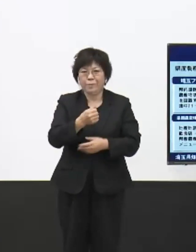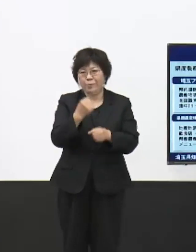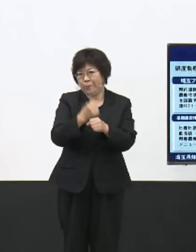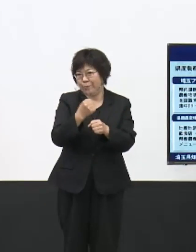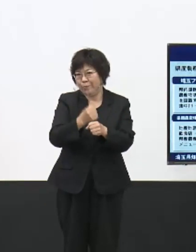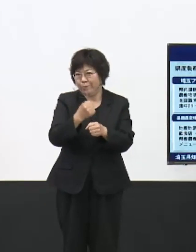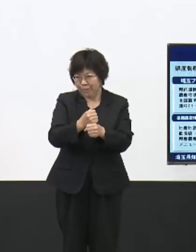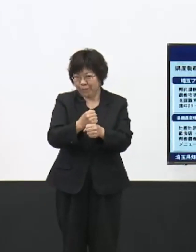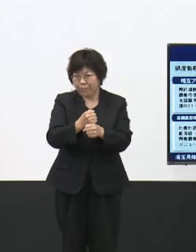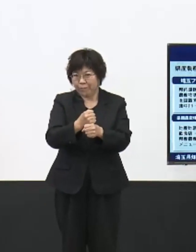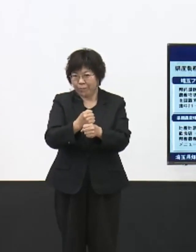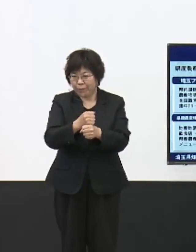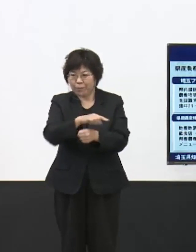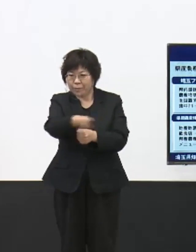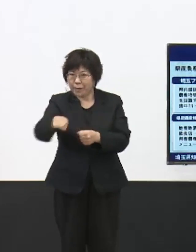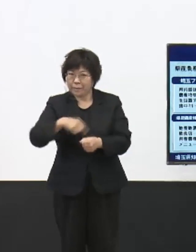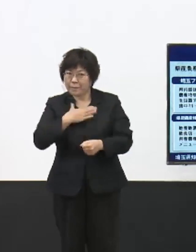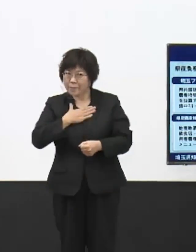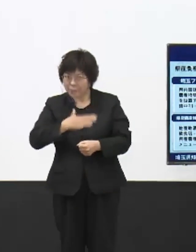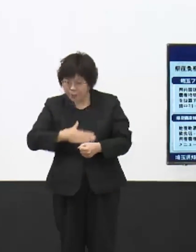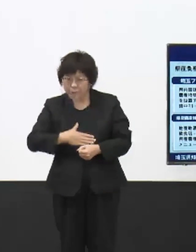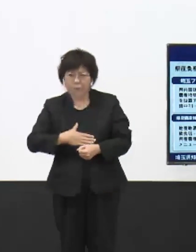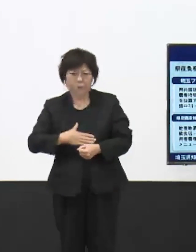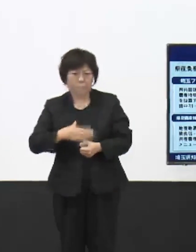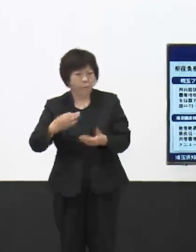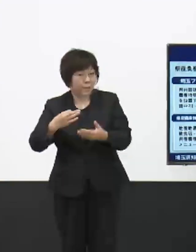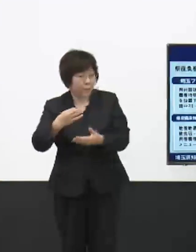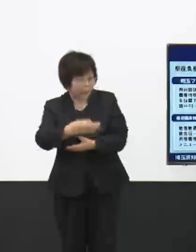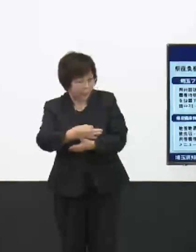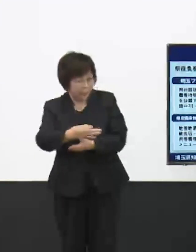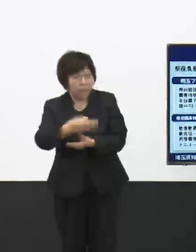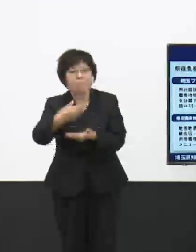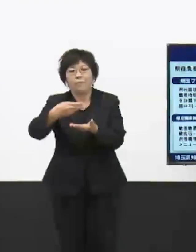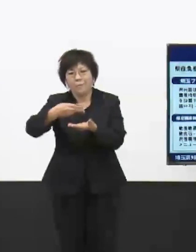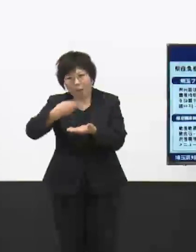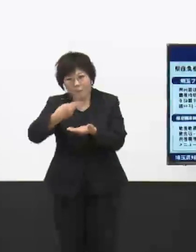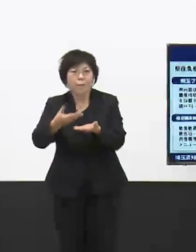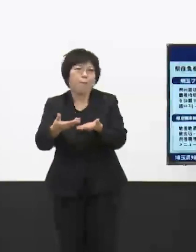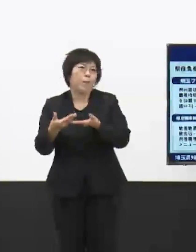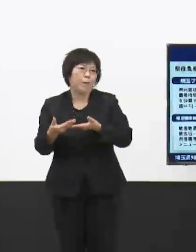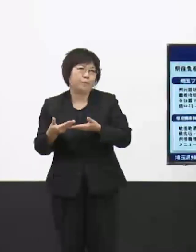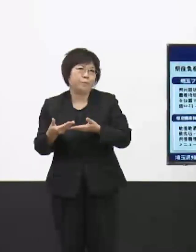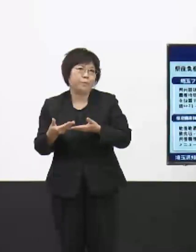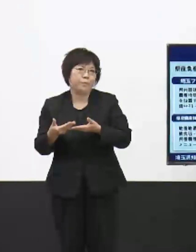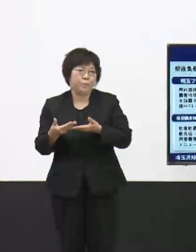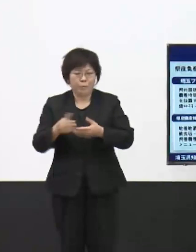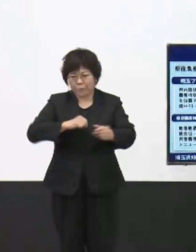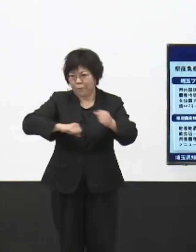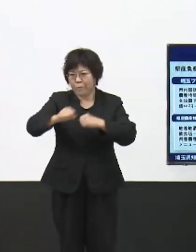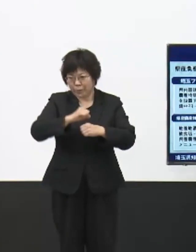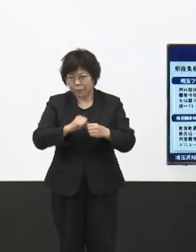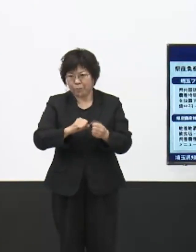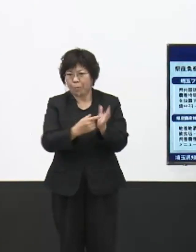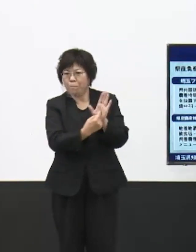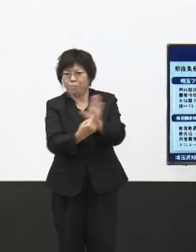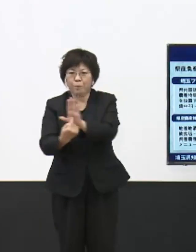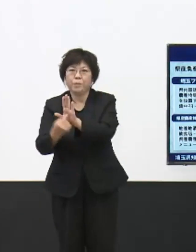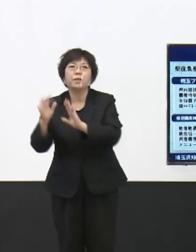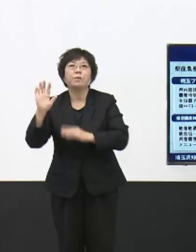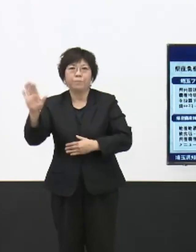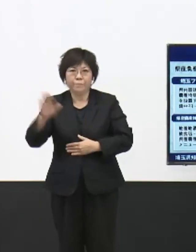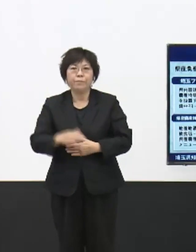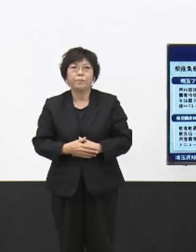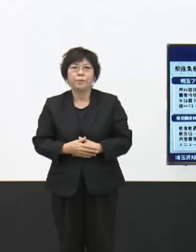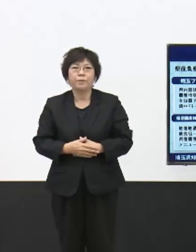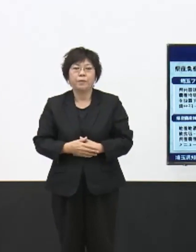って買って食べていただく取り組みを県内各地で行うこととしております。まず